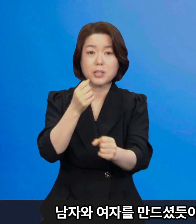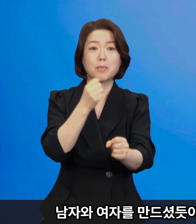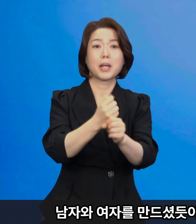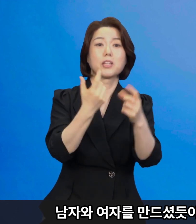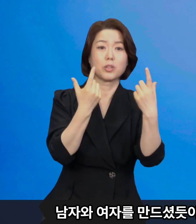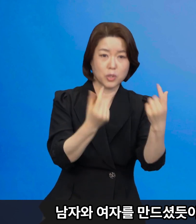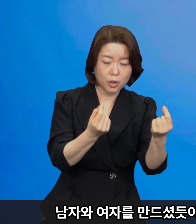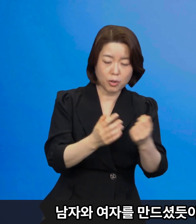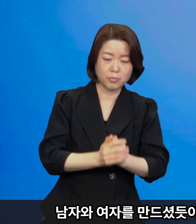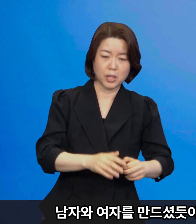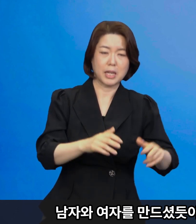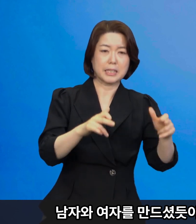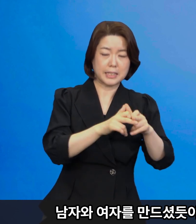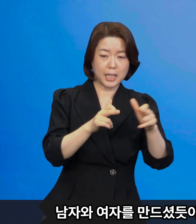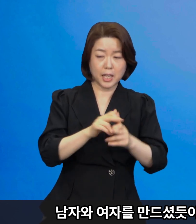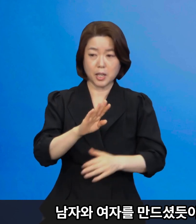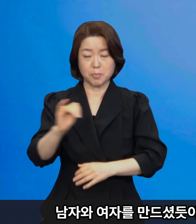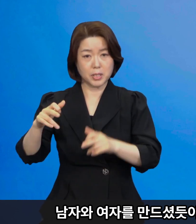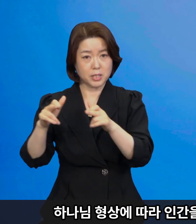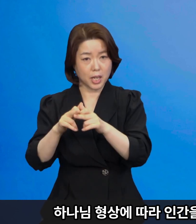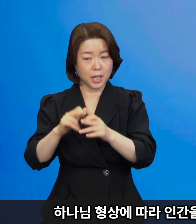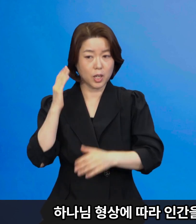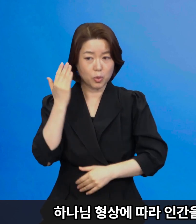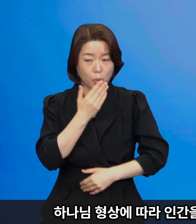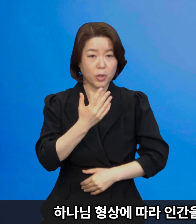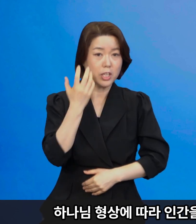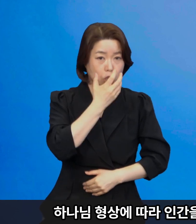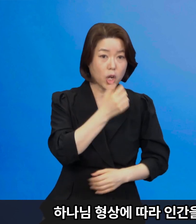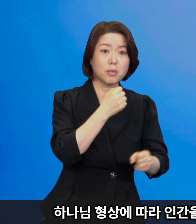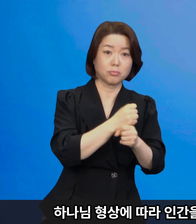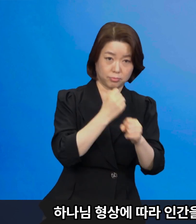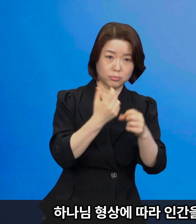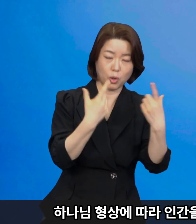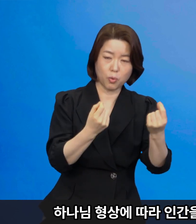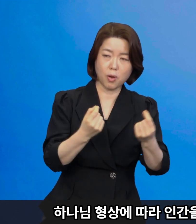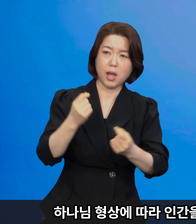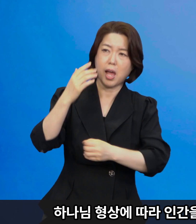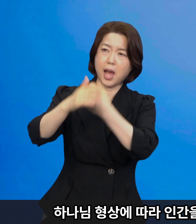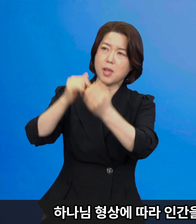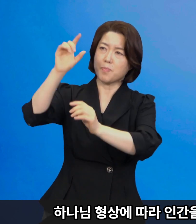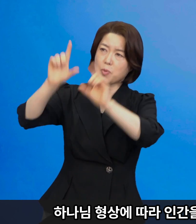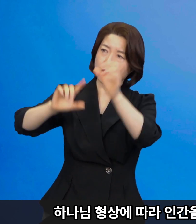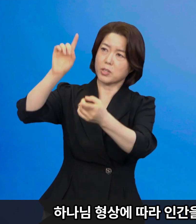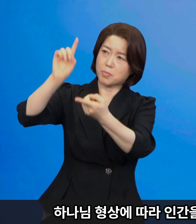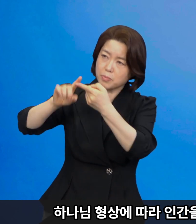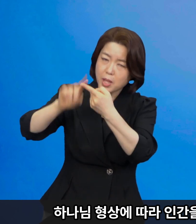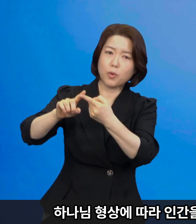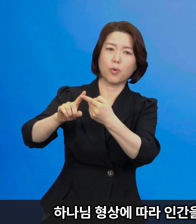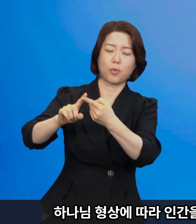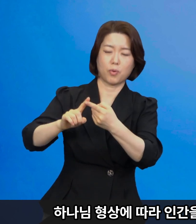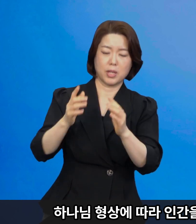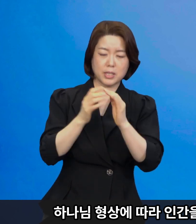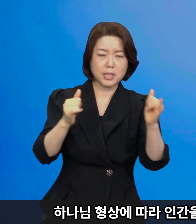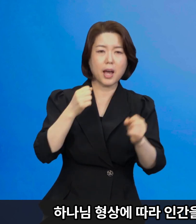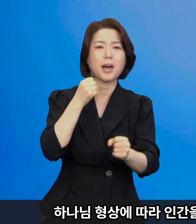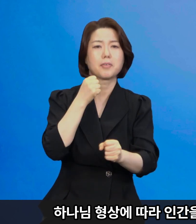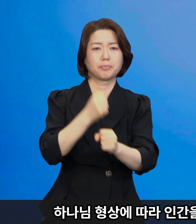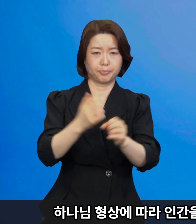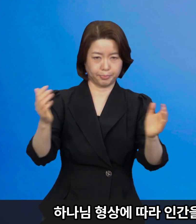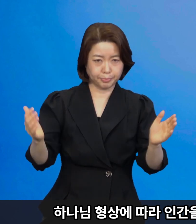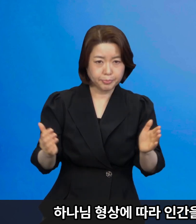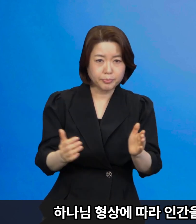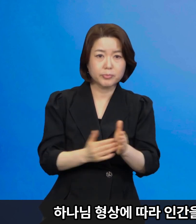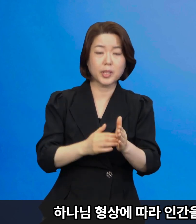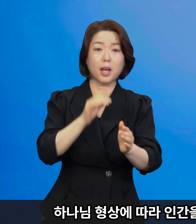만드셨듯이 장애인과 비장애인을 만드셨고 하나님 형상에 따라 인간을